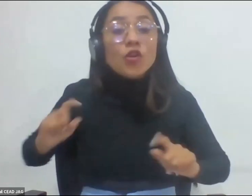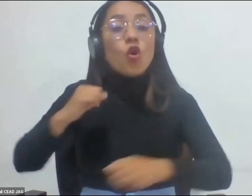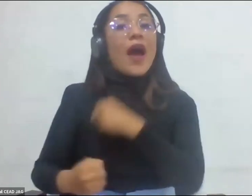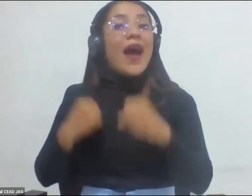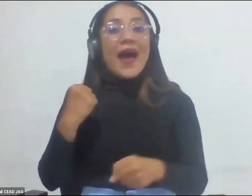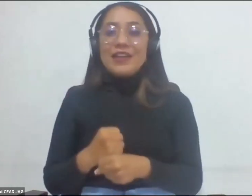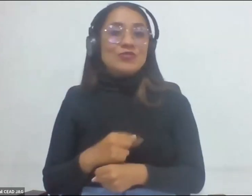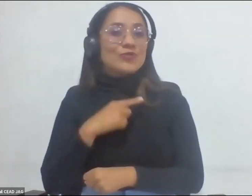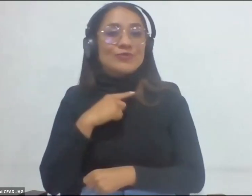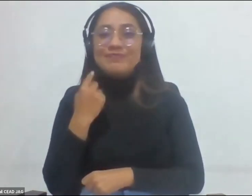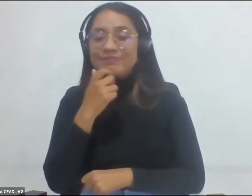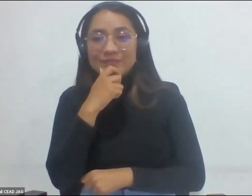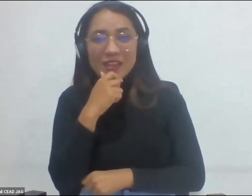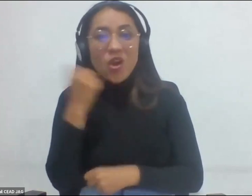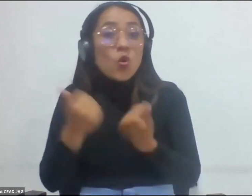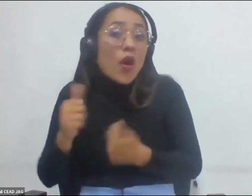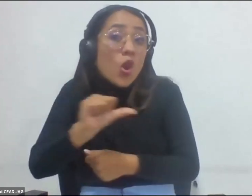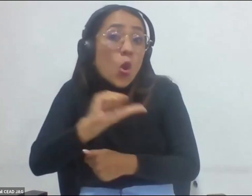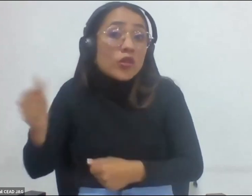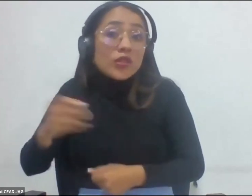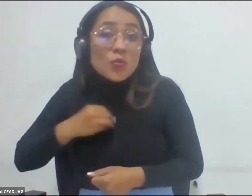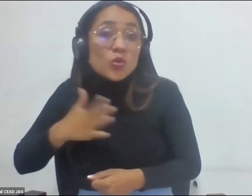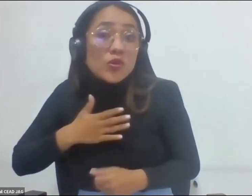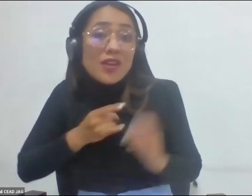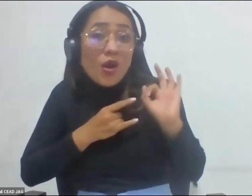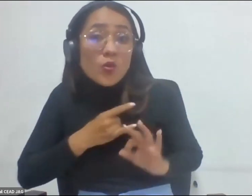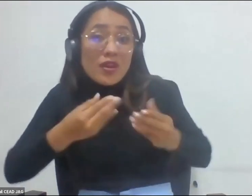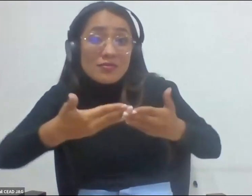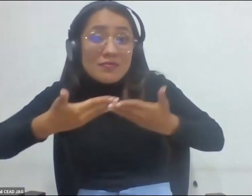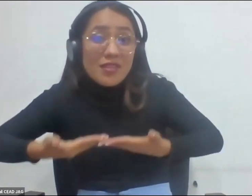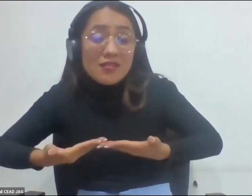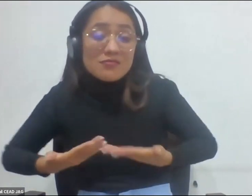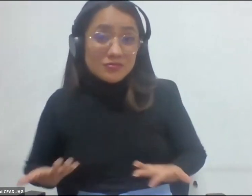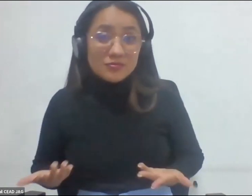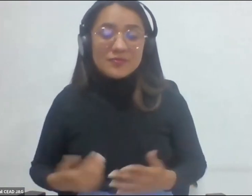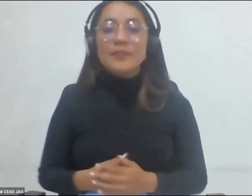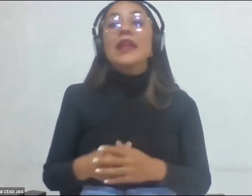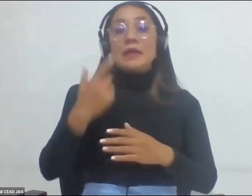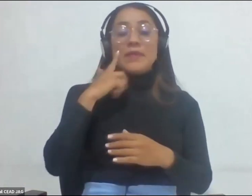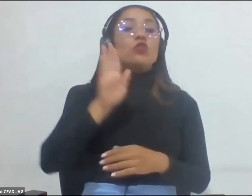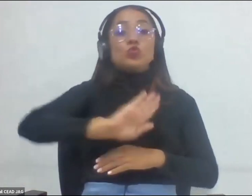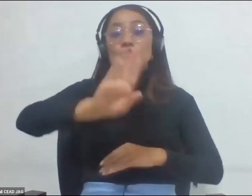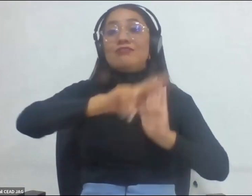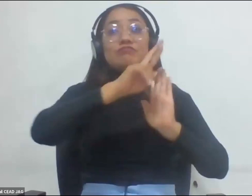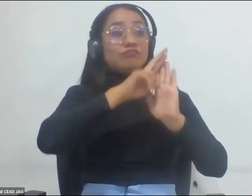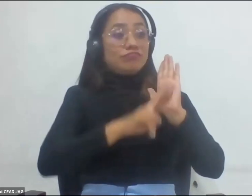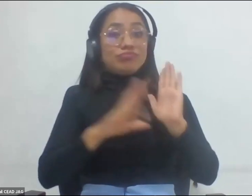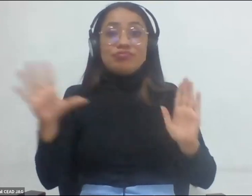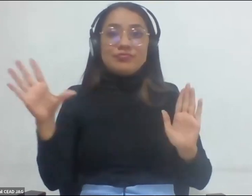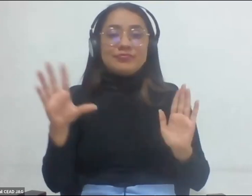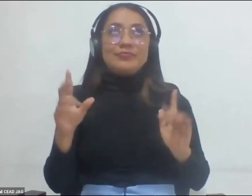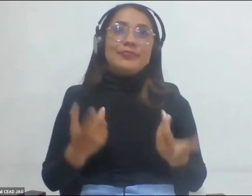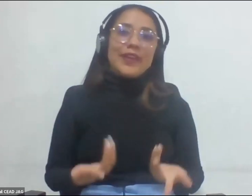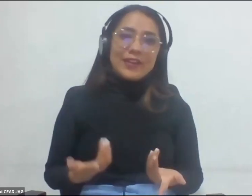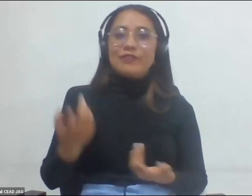otras opciones hay para nosotros por parte de la UNAM si cumple todos los requisitos aunque no serían todos